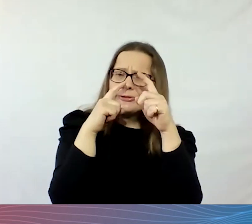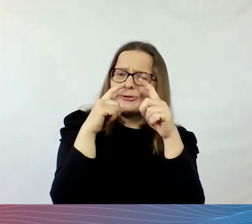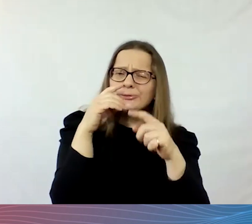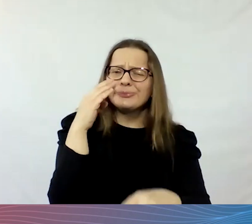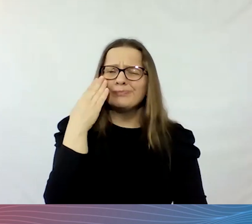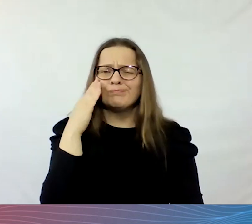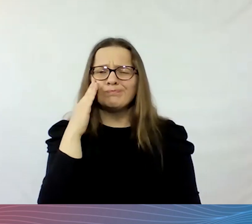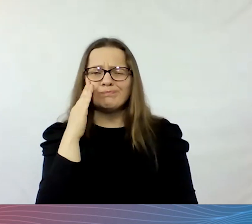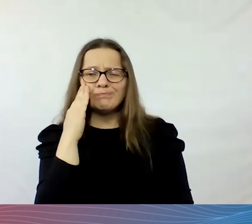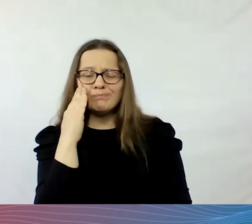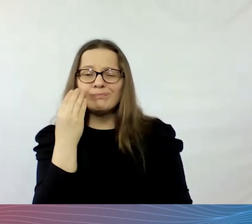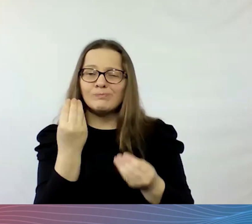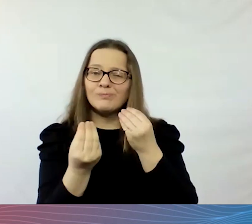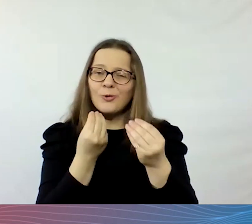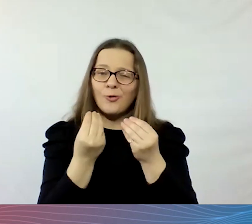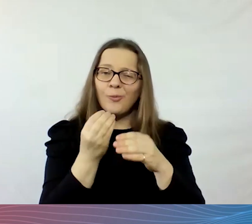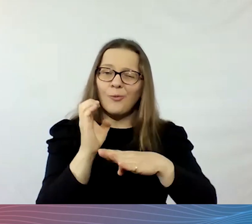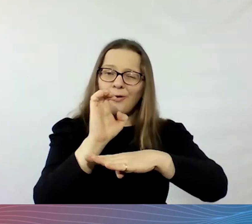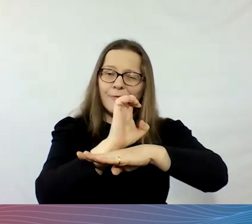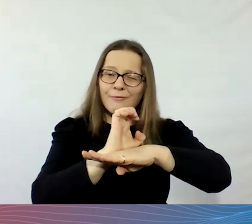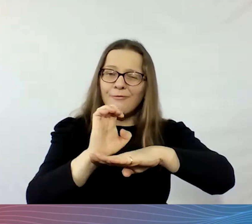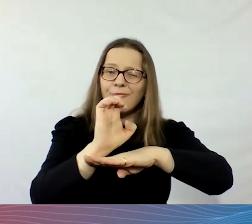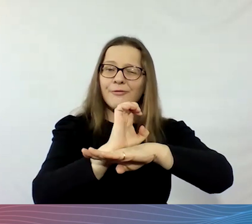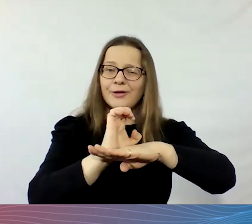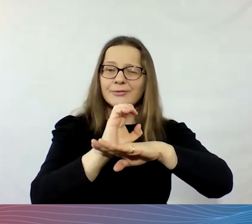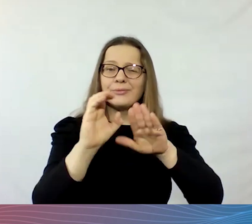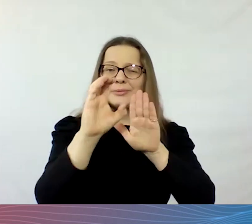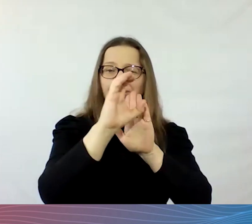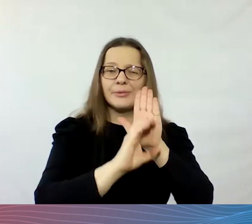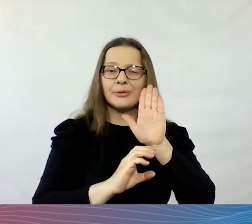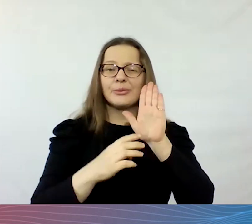Efésios 4, né? Vamos lá.